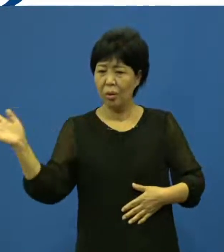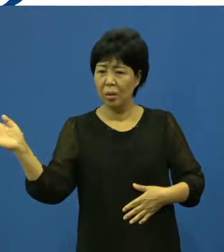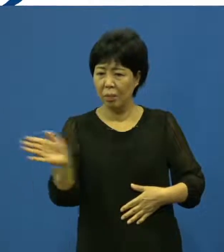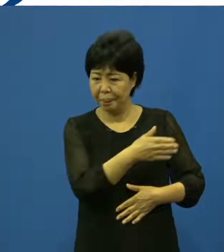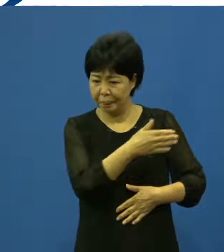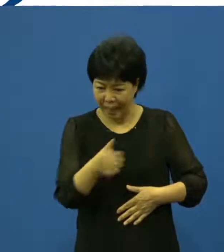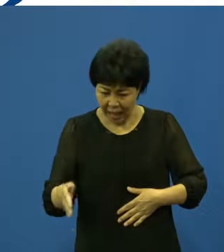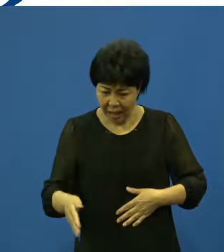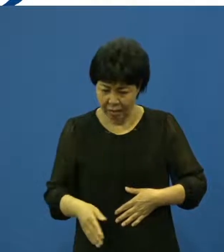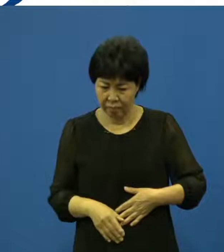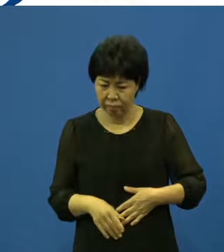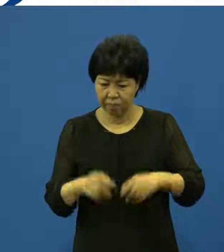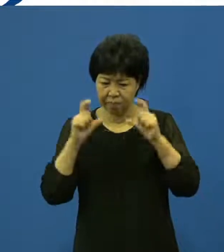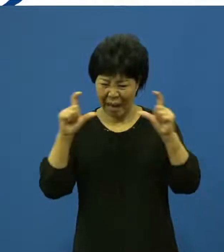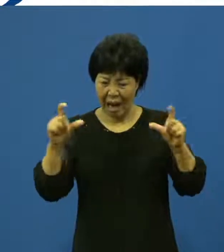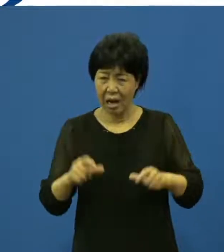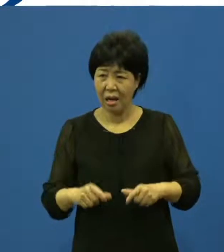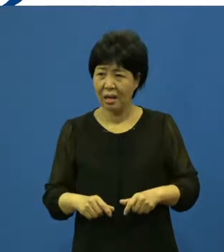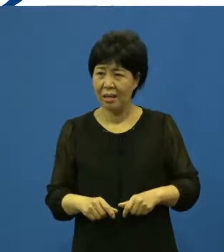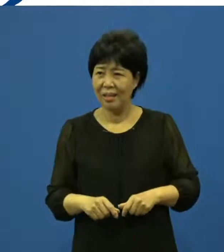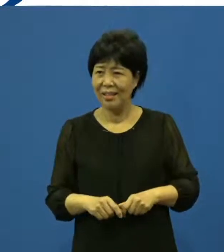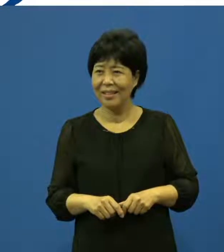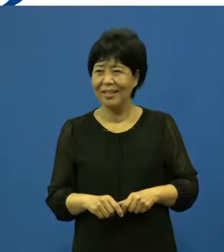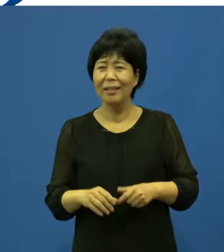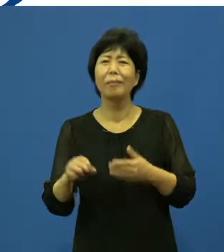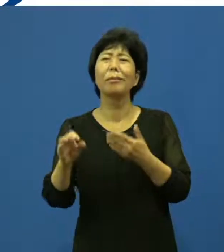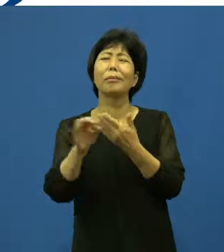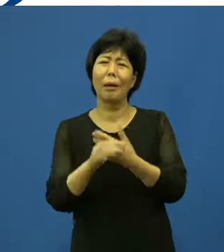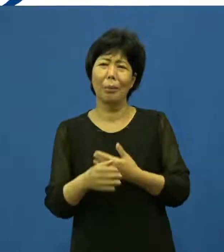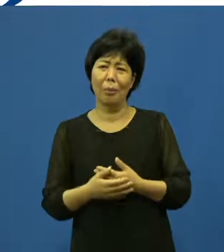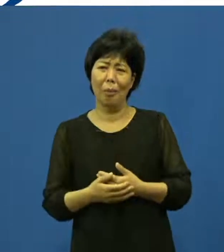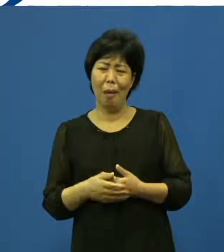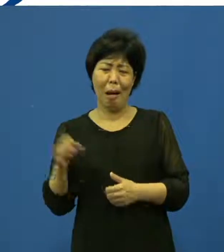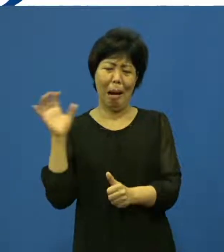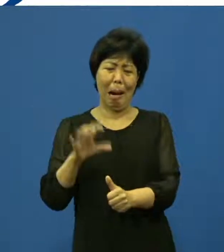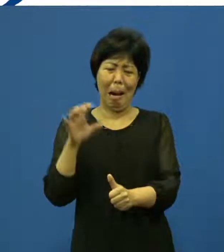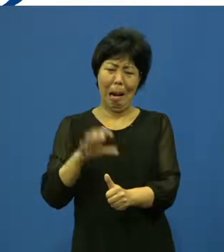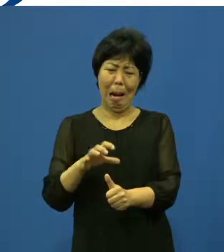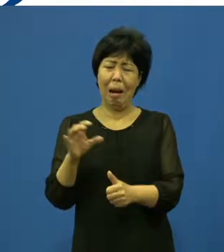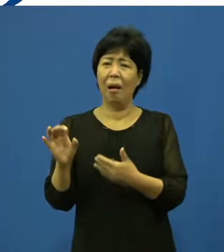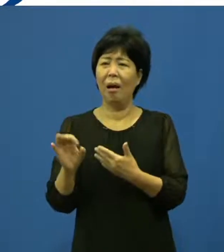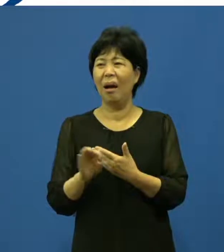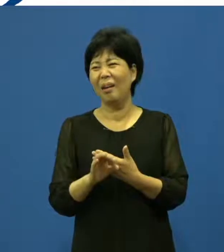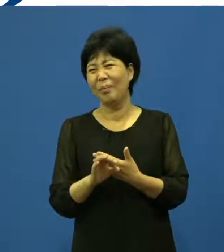이렇게 하고 막 그냥 그냥 리스트를 갖다 대고 그냥 억압하는 거예요.